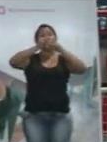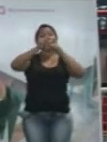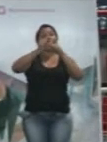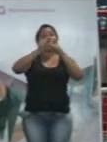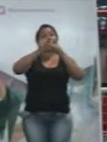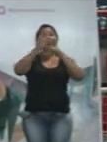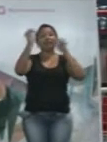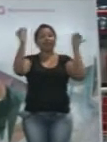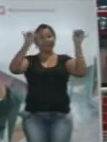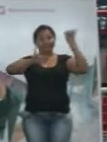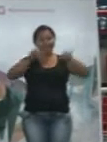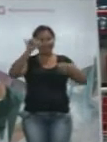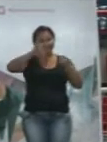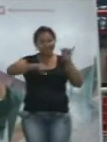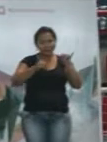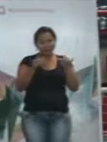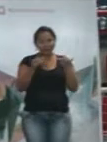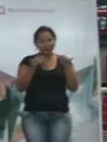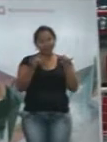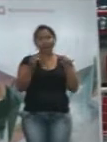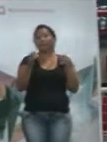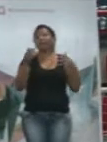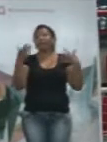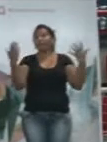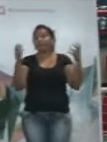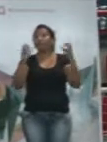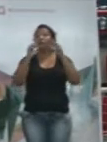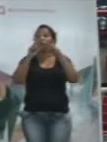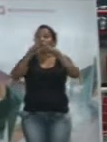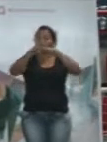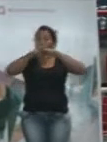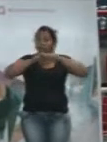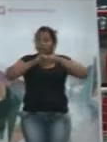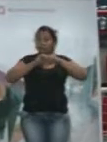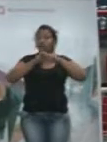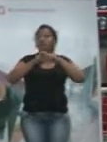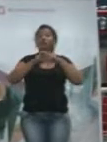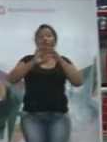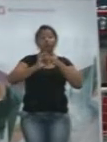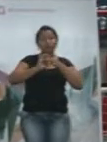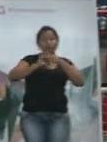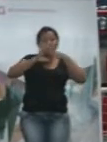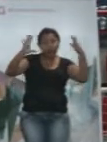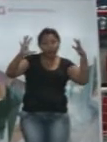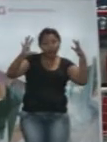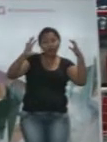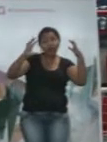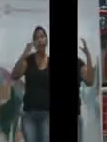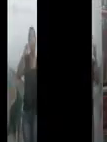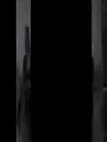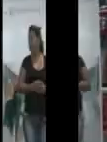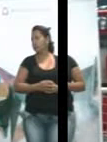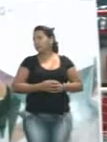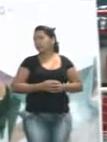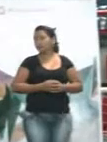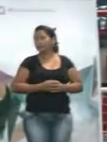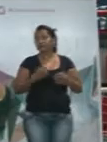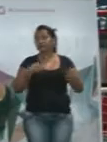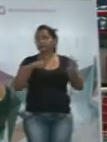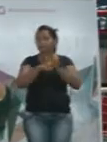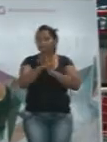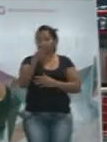química. Aí essa energia química, posteriormente, pode ser liberada na forma de energia térmica. Tranquilo? Na